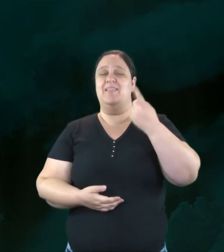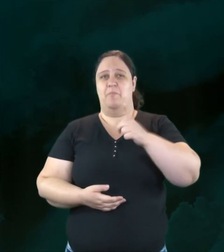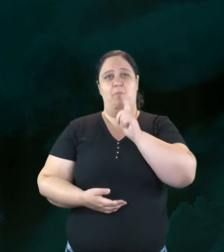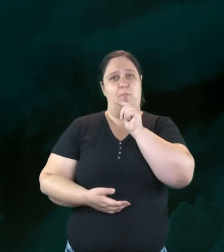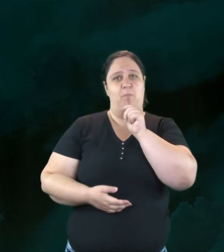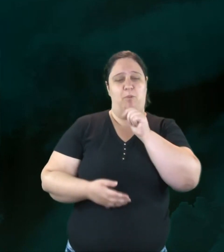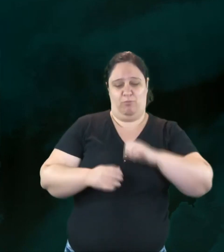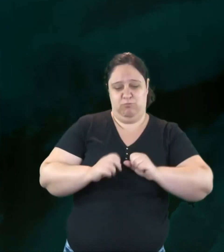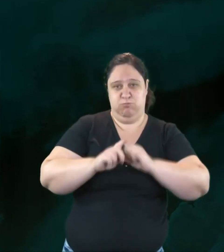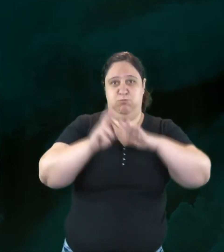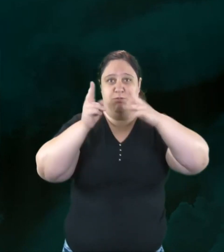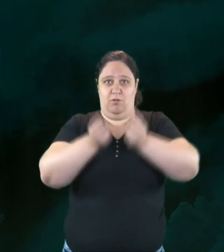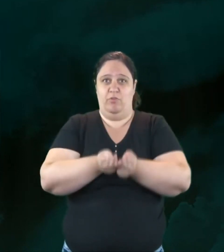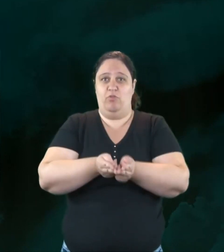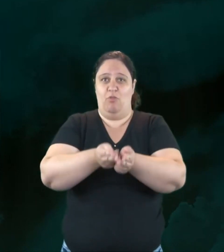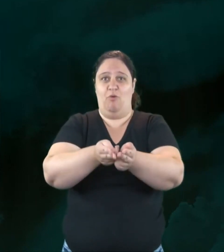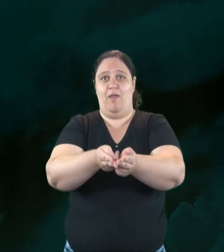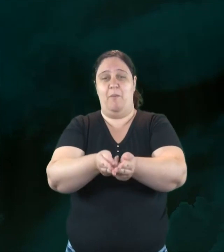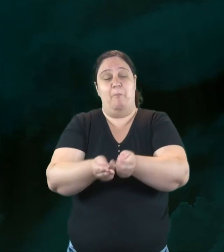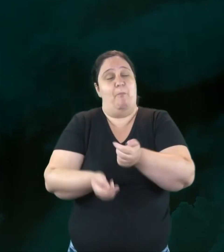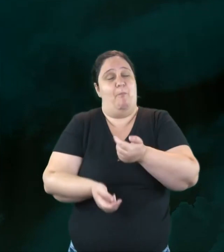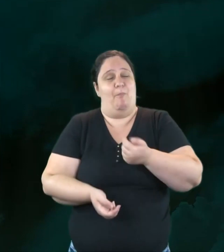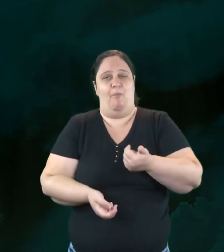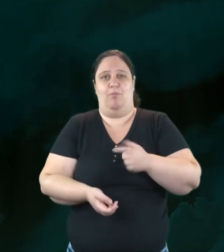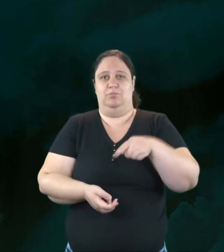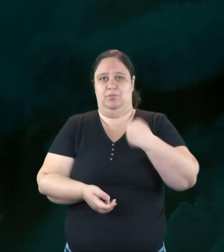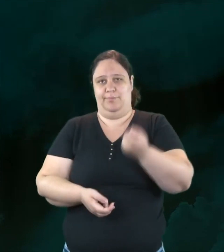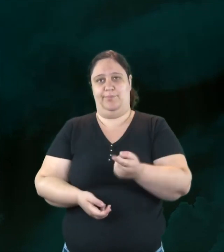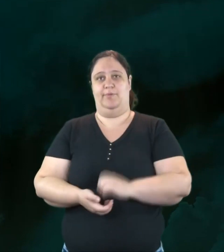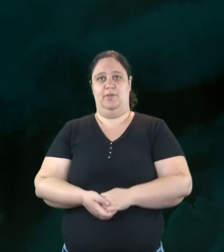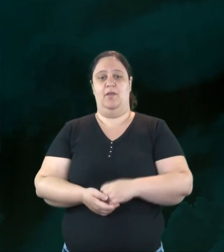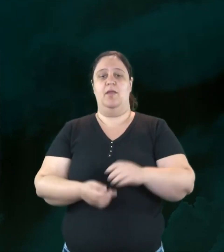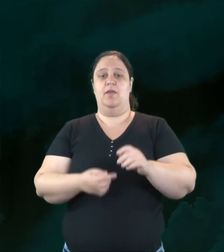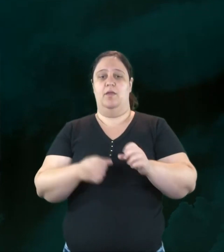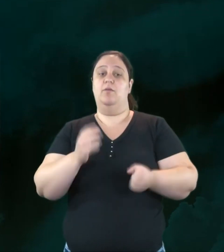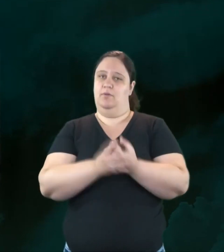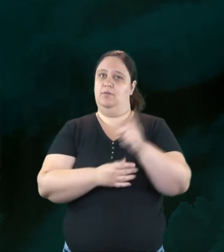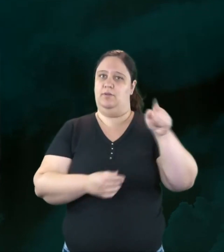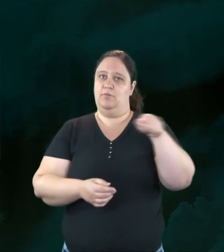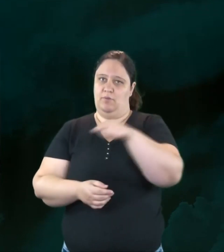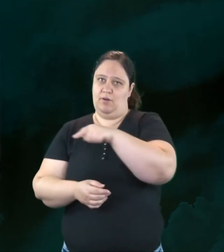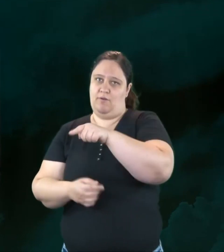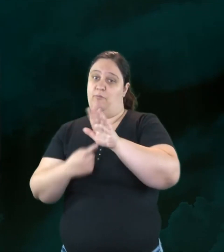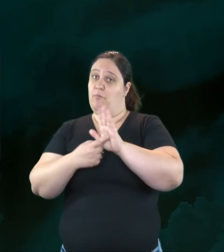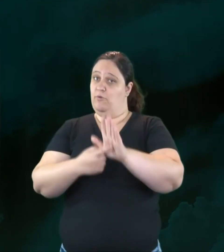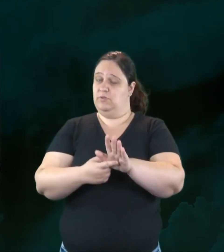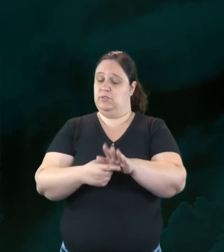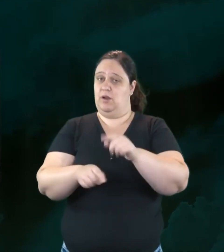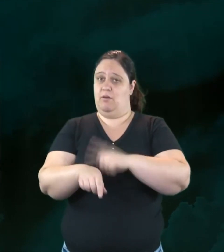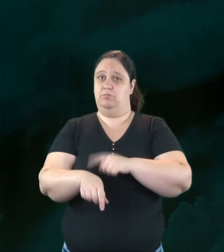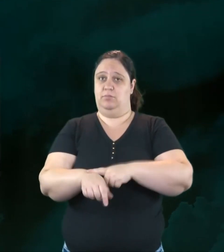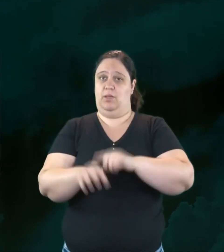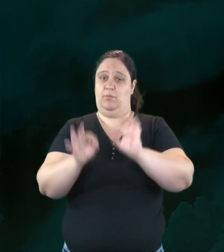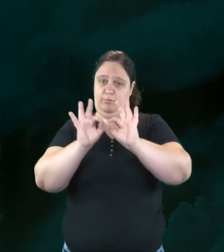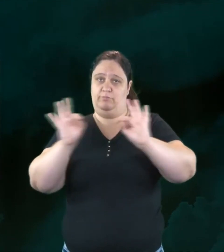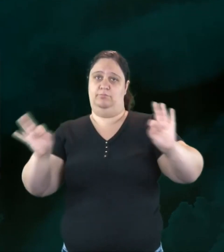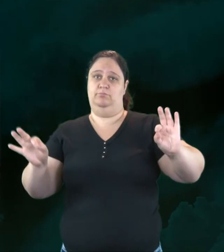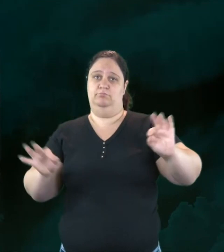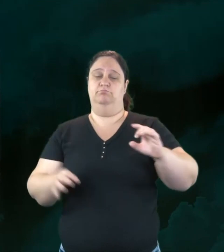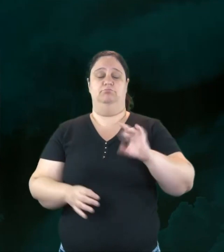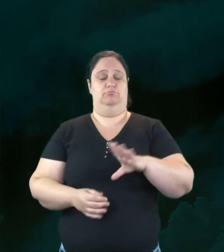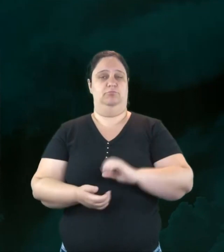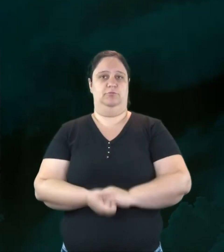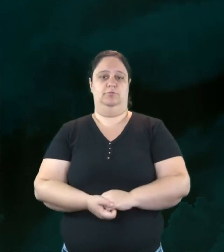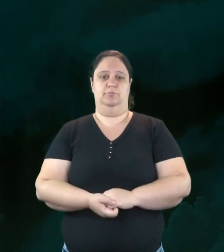gráfico aqui, né? Vou pedir para projetar aqui, só para vocês verem que não foram muito tempo, não foi muito tempo